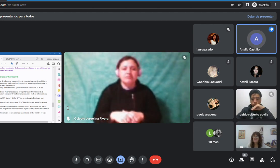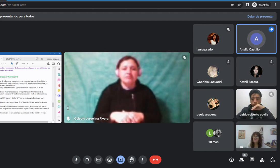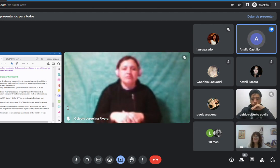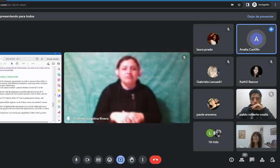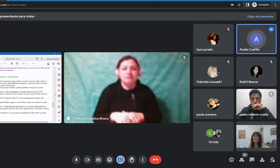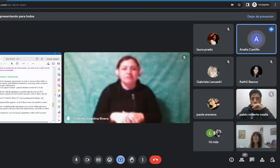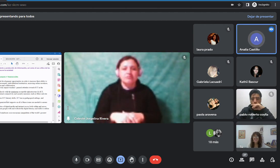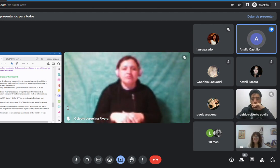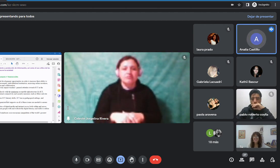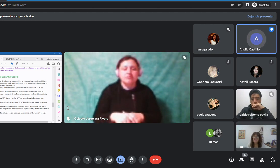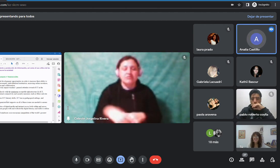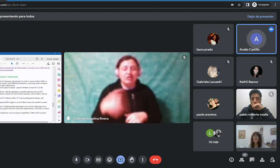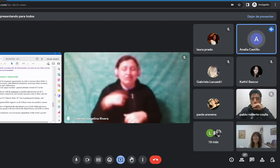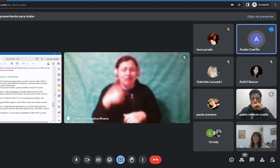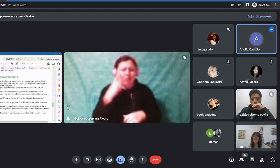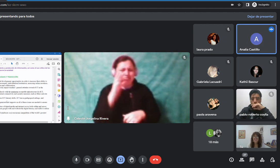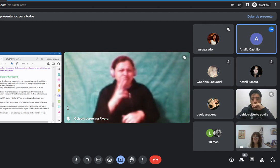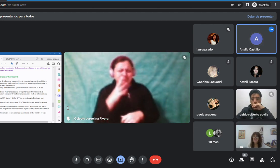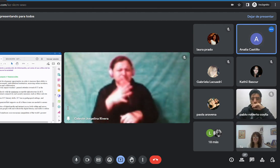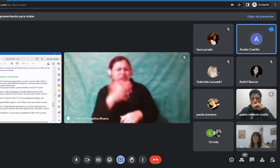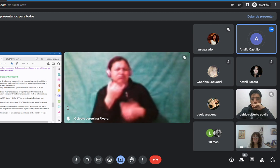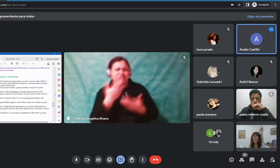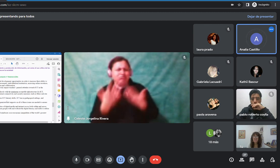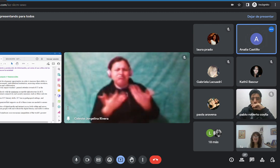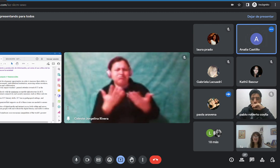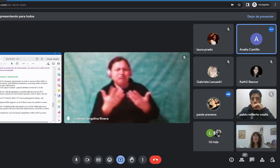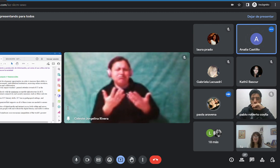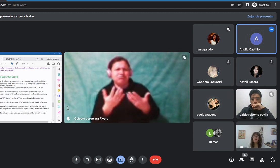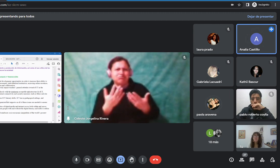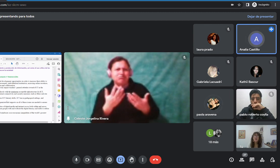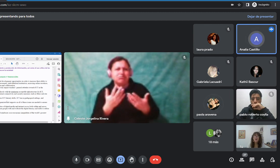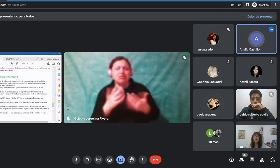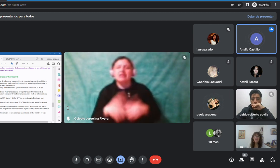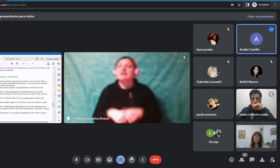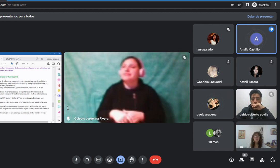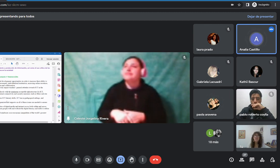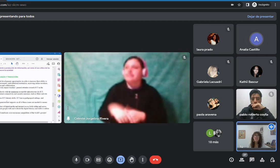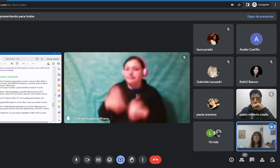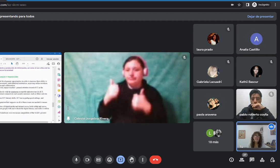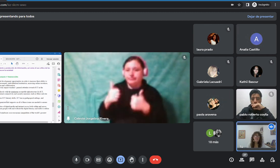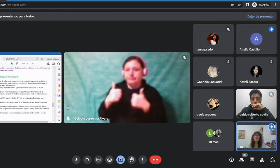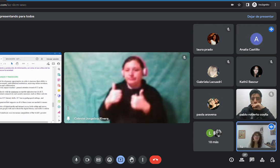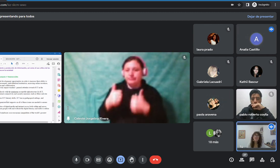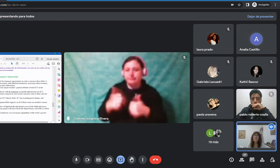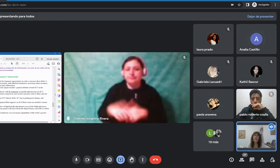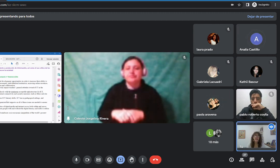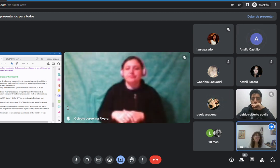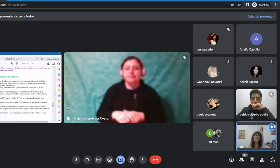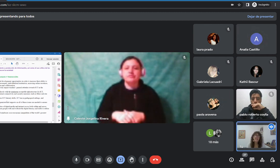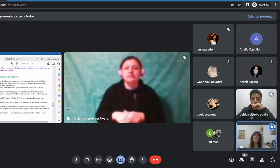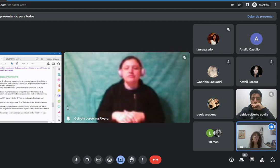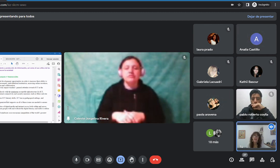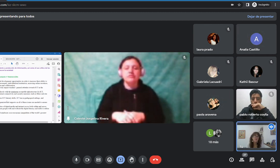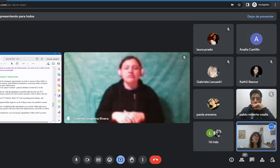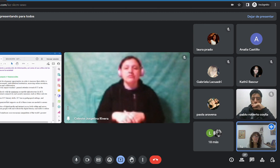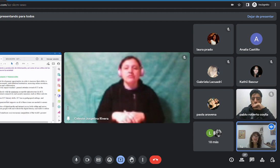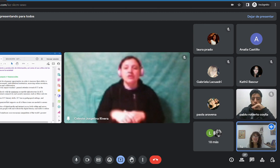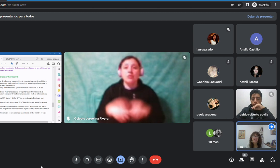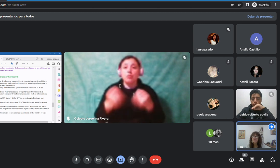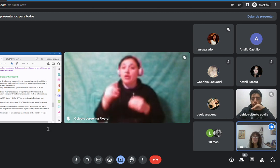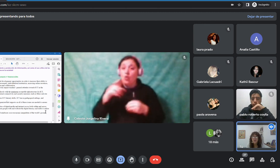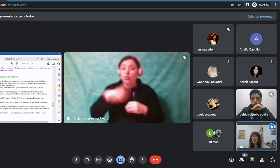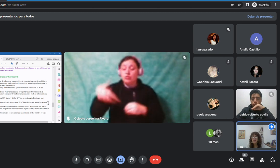y bueno, sí, porque no la había visto antes. Bien, bueno, entonces esto sería, acá les queda para ustedes